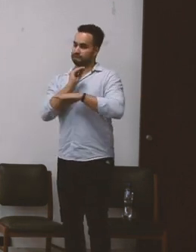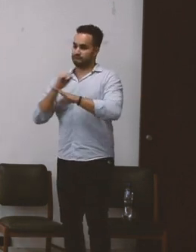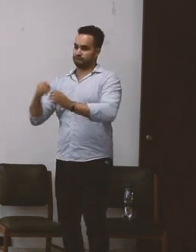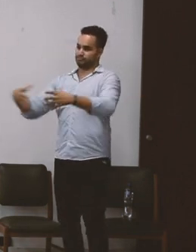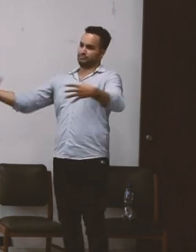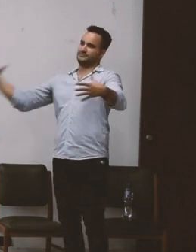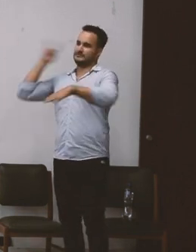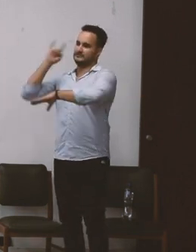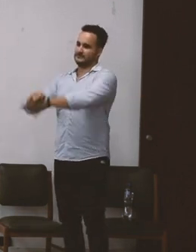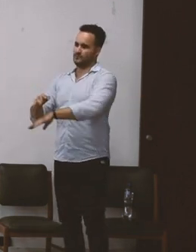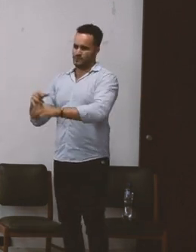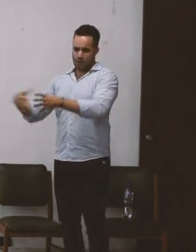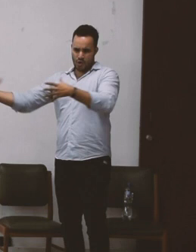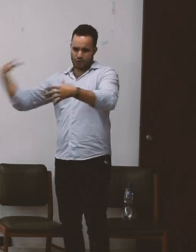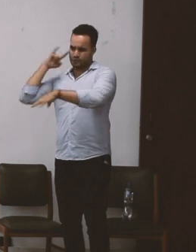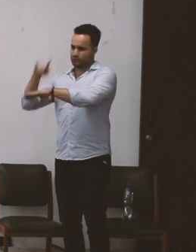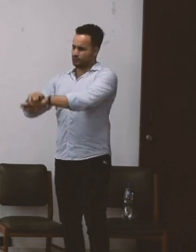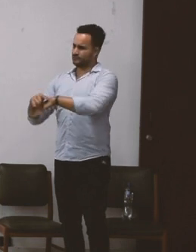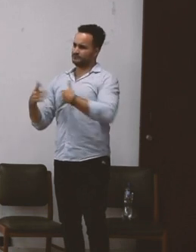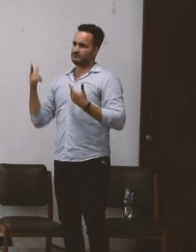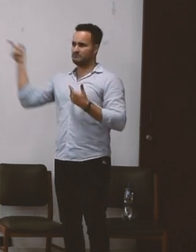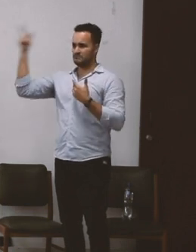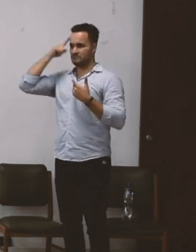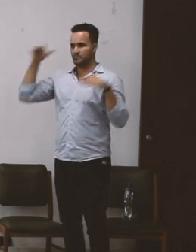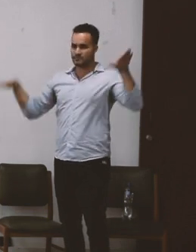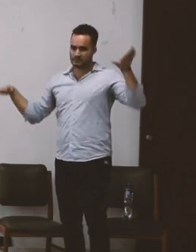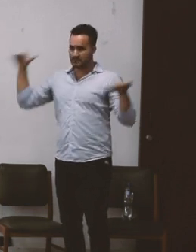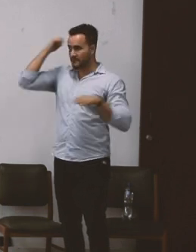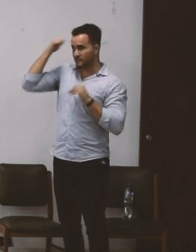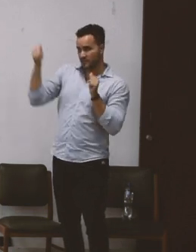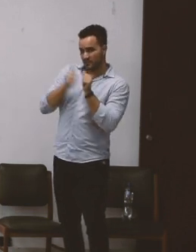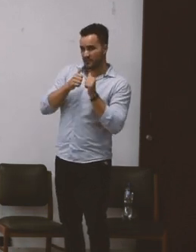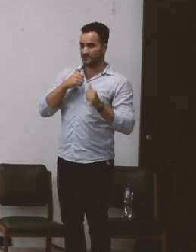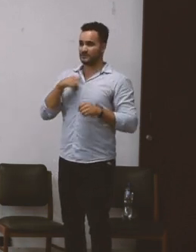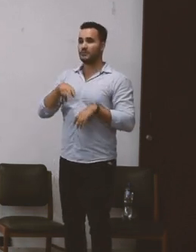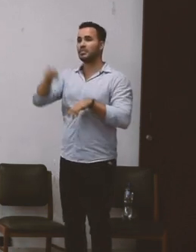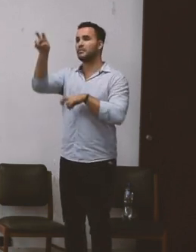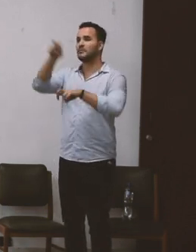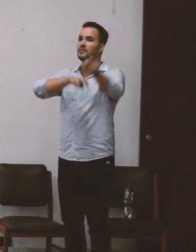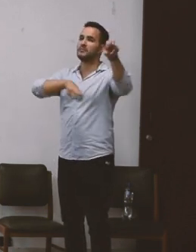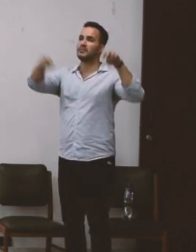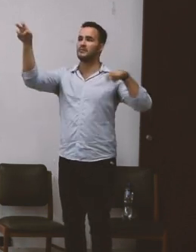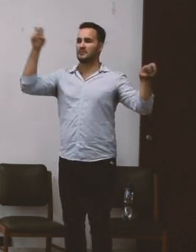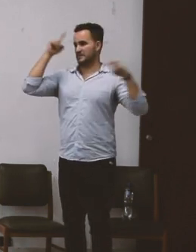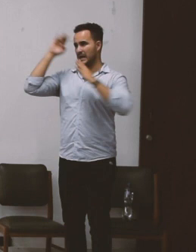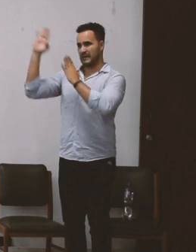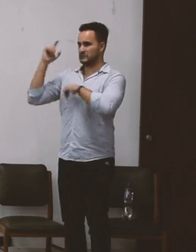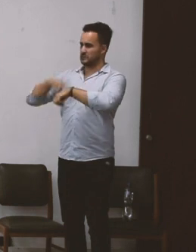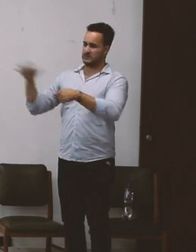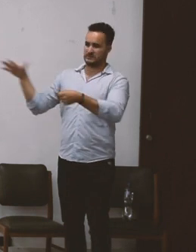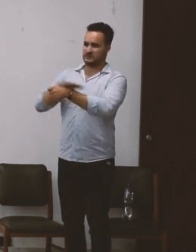a quien vigilar, y el maestro Raya no tiene tiempo para preocuparse por peces que deambulan. Digo, no